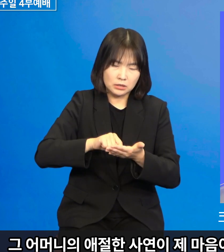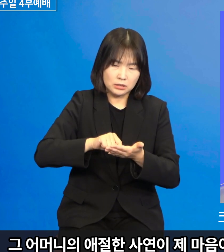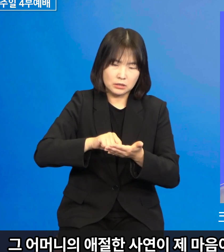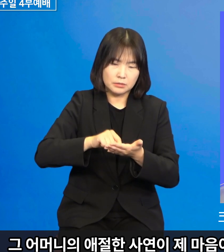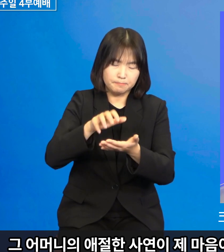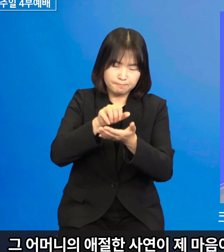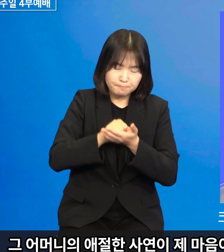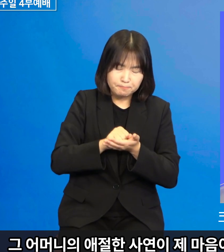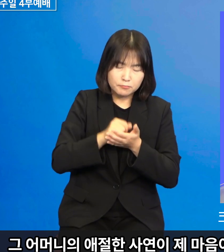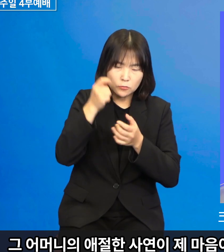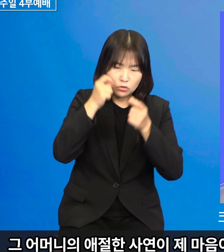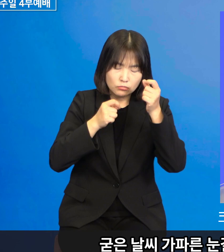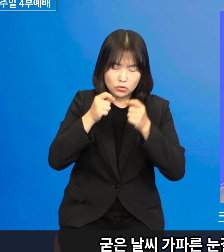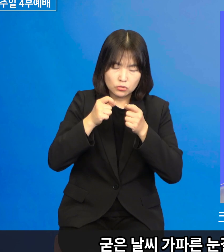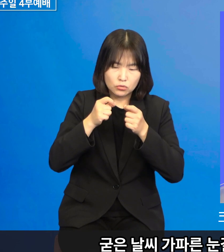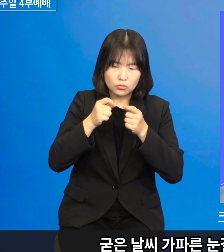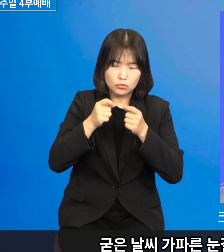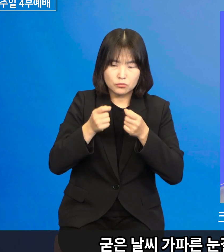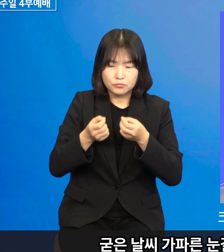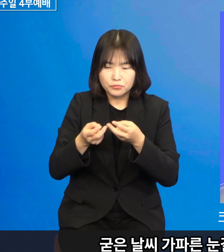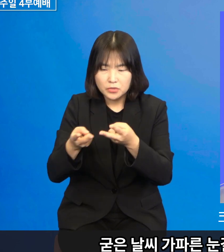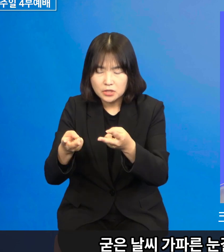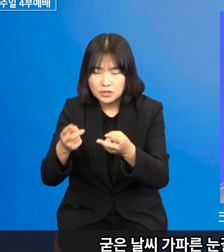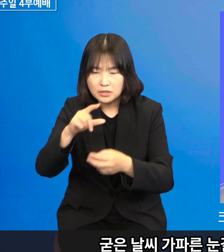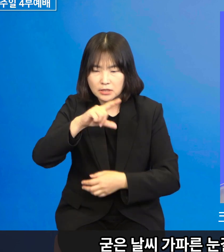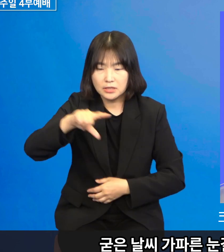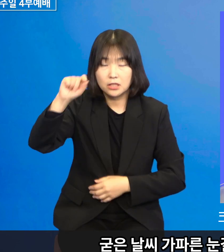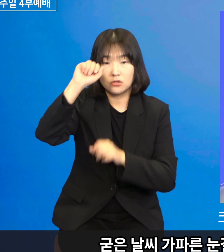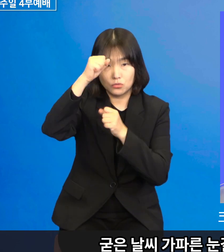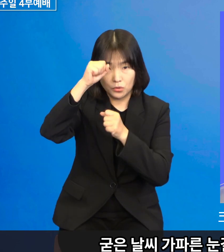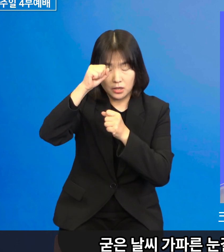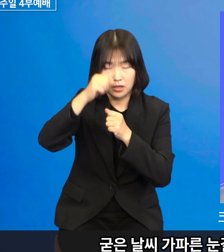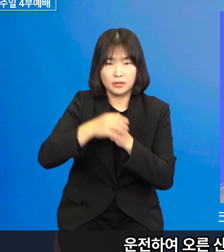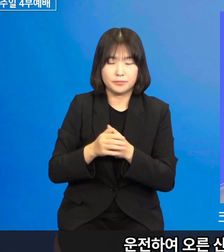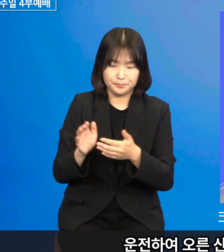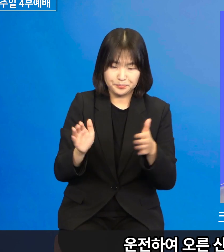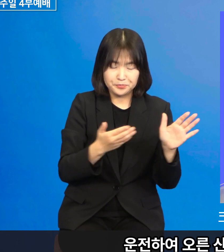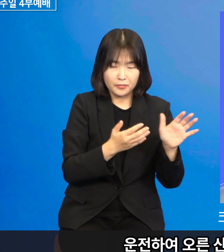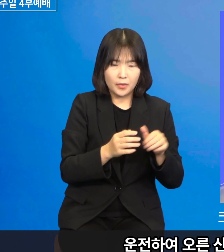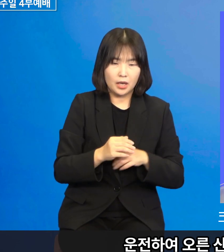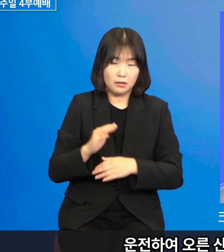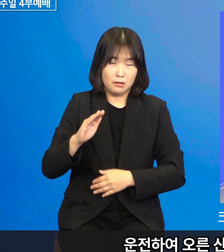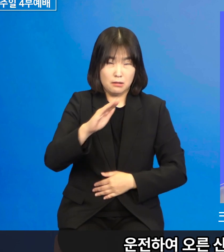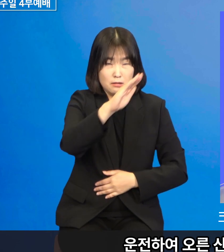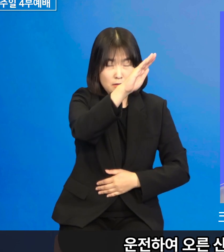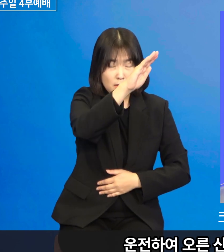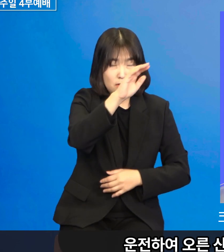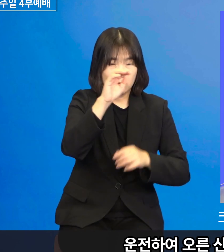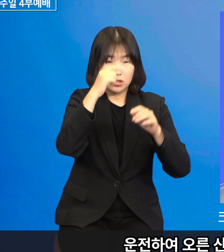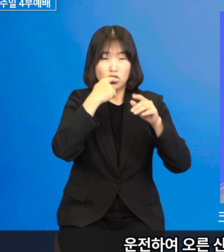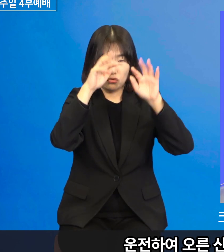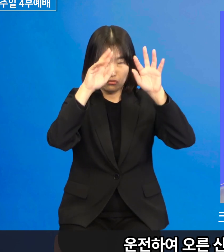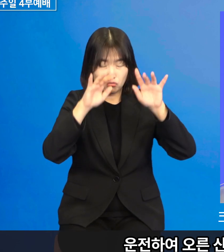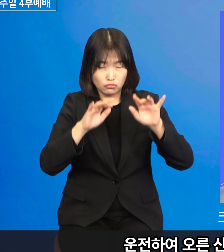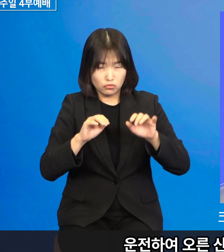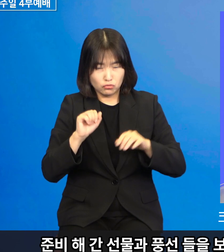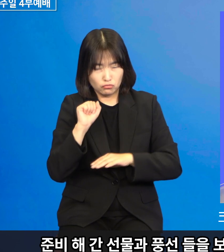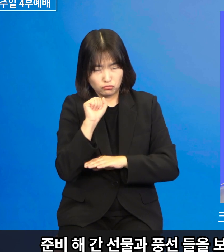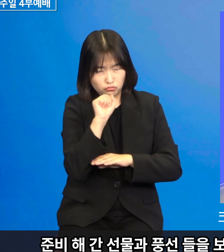나이키 운동화. 궂은 날씨 가파른 눈길을 무서운 줄도 모르고 운전하여 오른 산 꼭대기